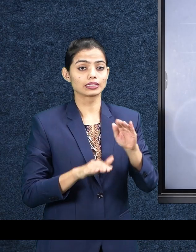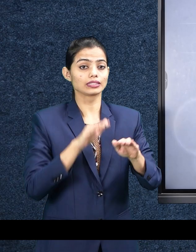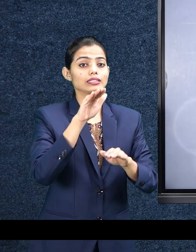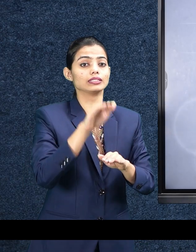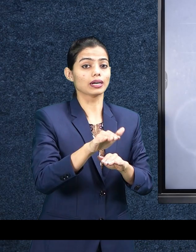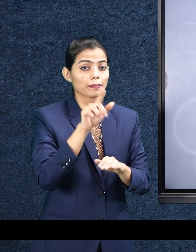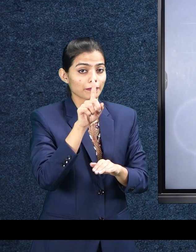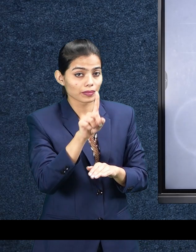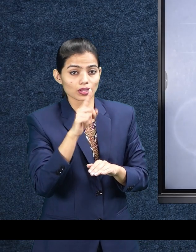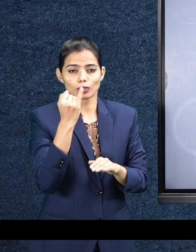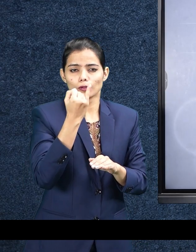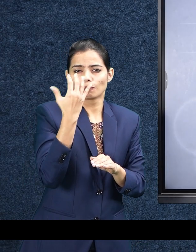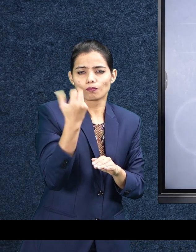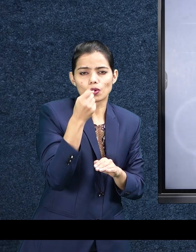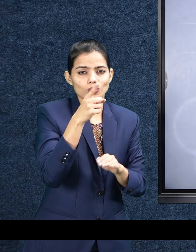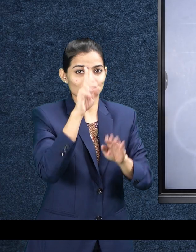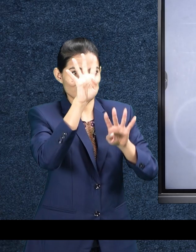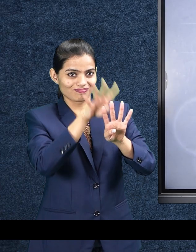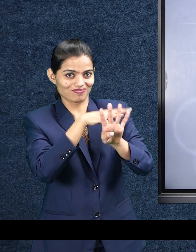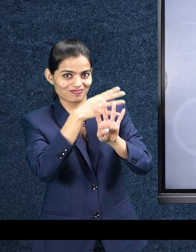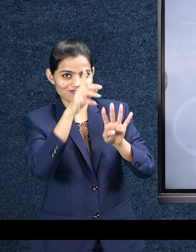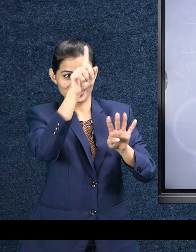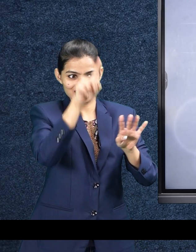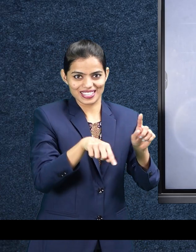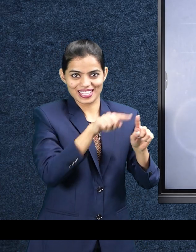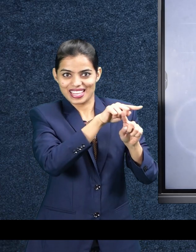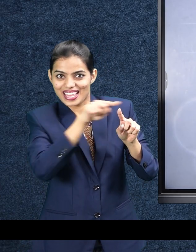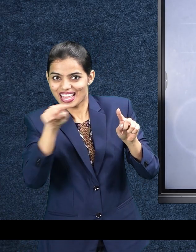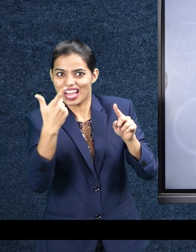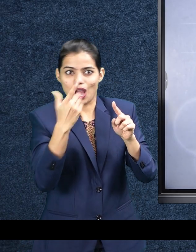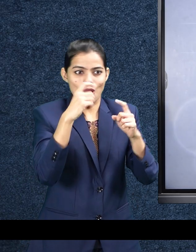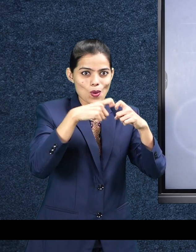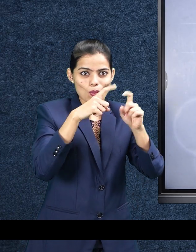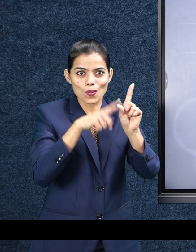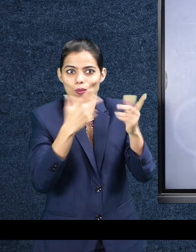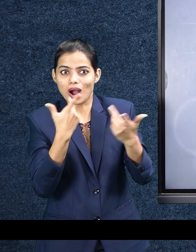படி 1 ஆய வரையறை படி.